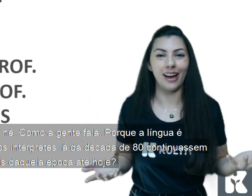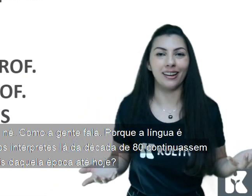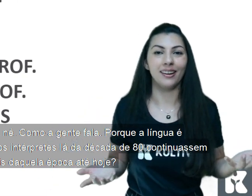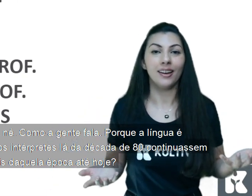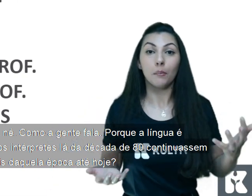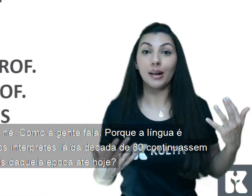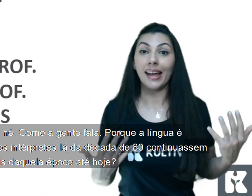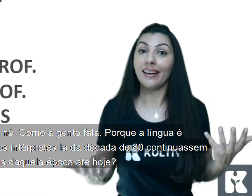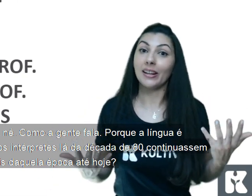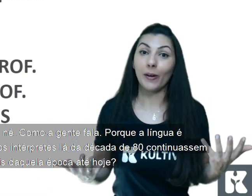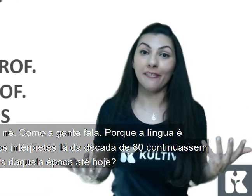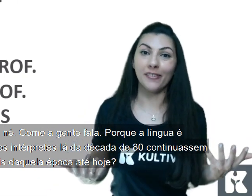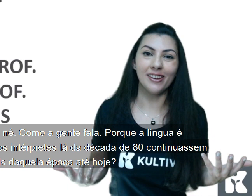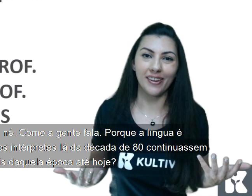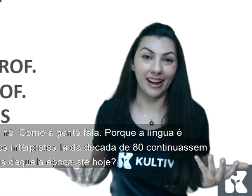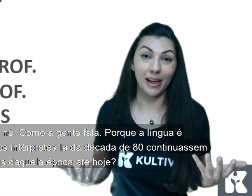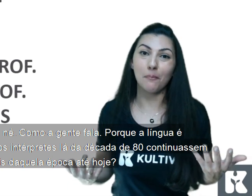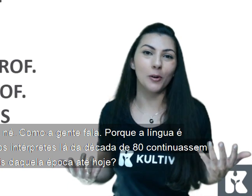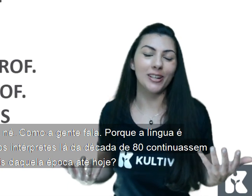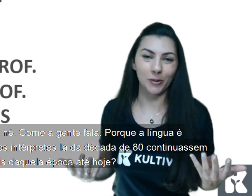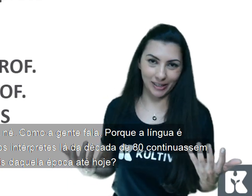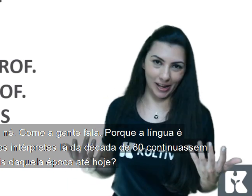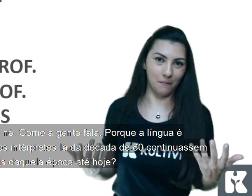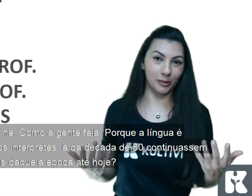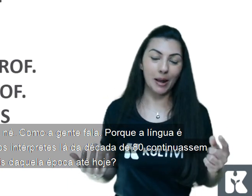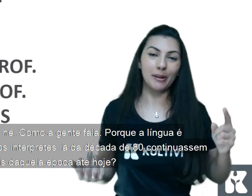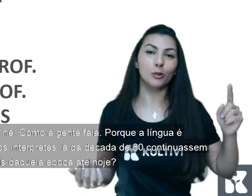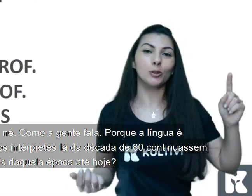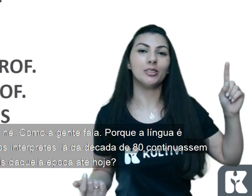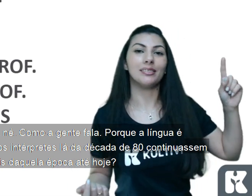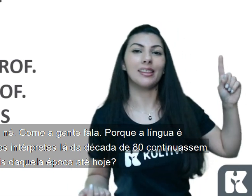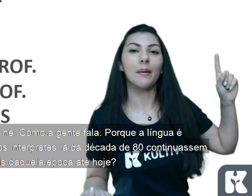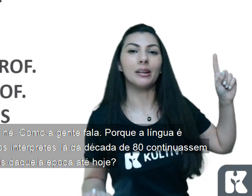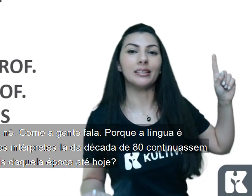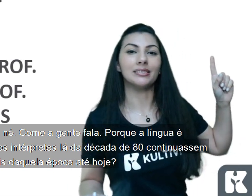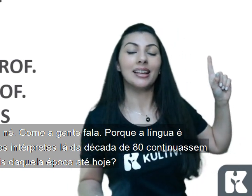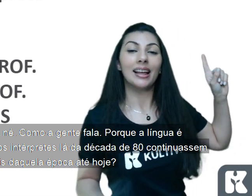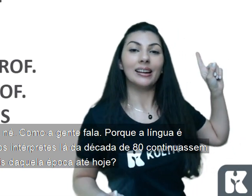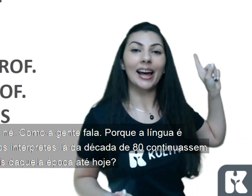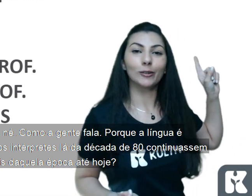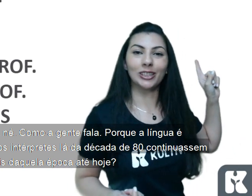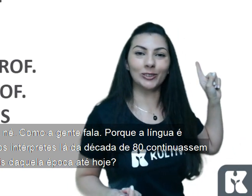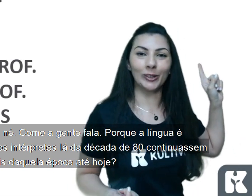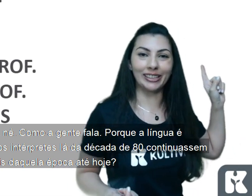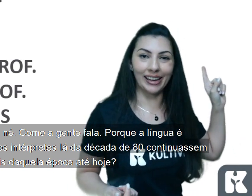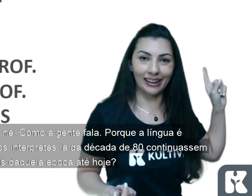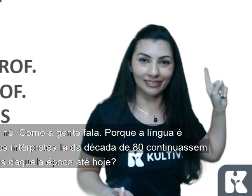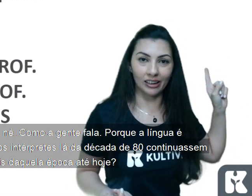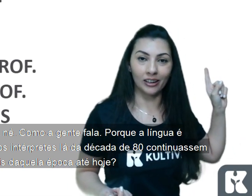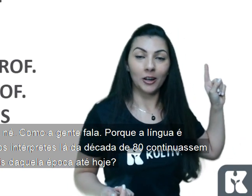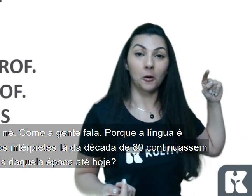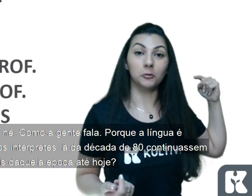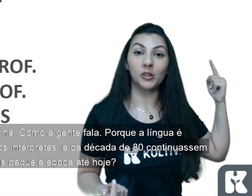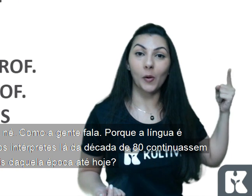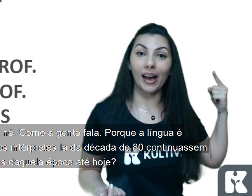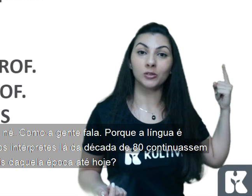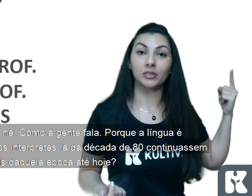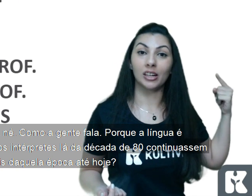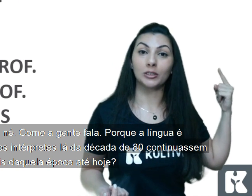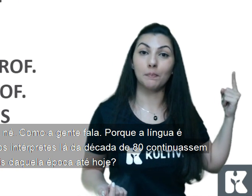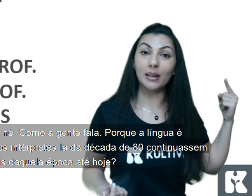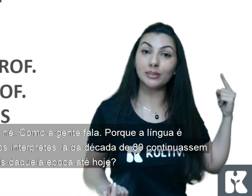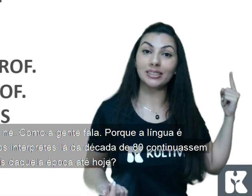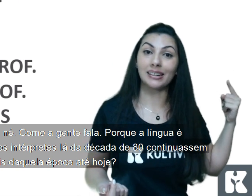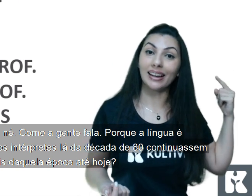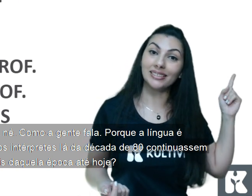gente fala, porque a língua é viva, ela muda com o tempo. Já pensou se os intérpretes, lá dos anos 80, continuassem